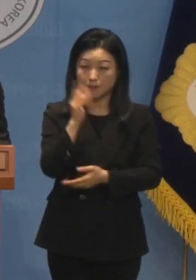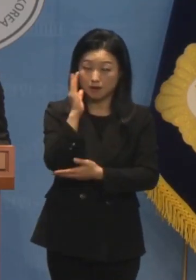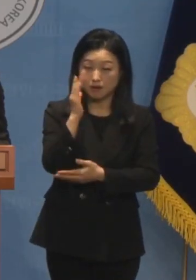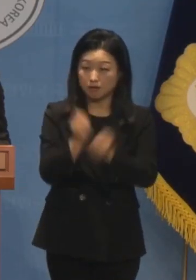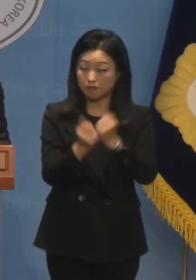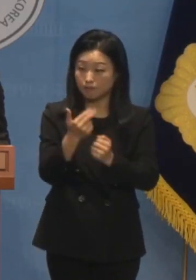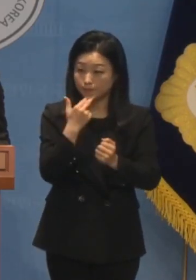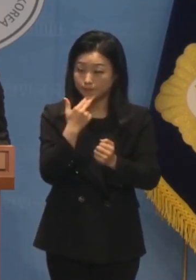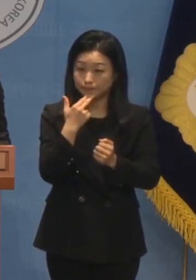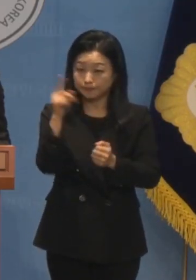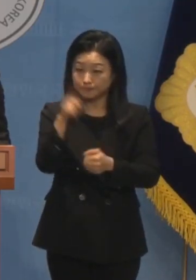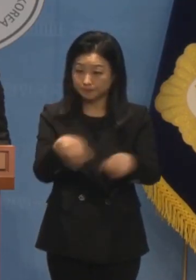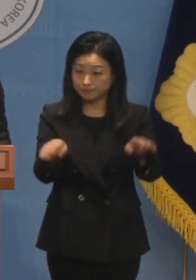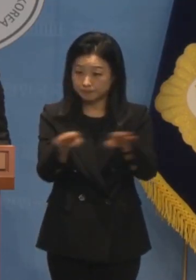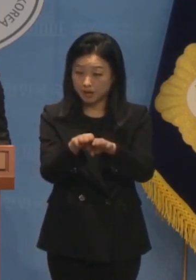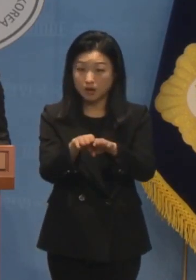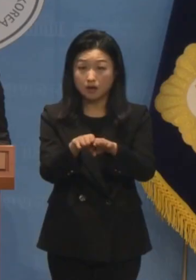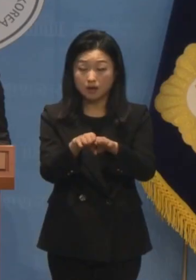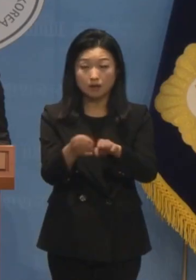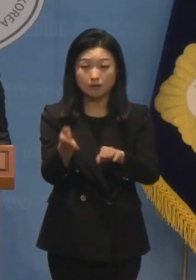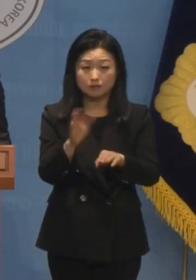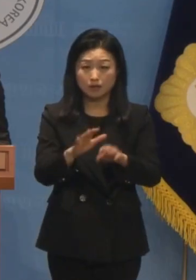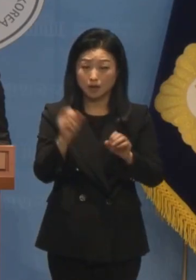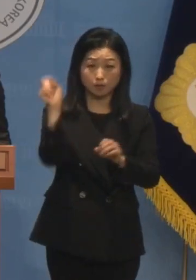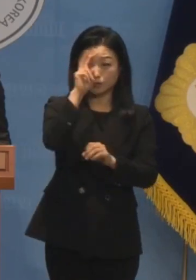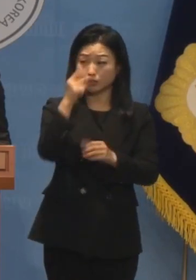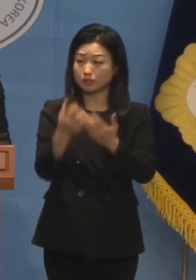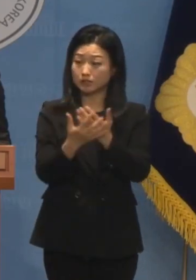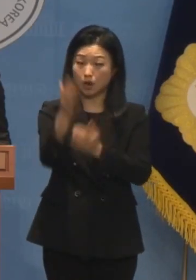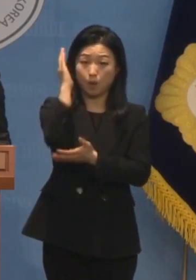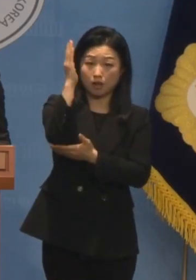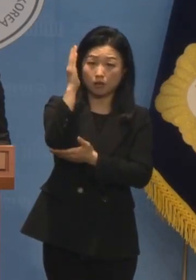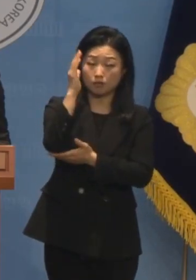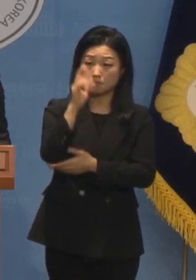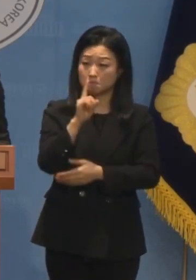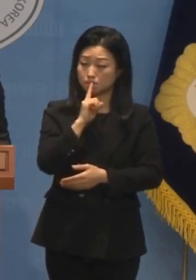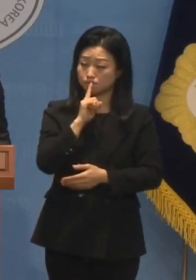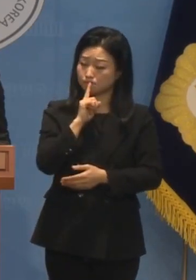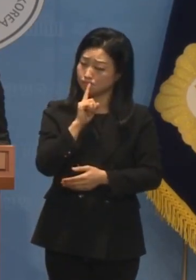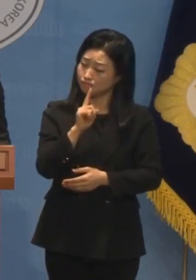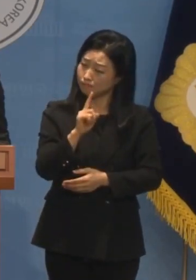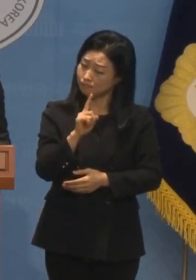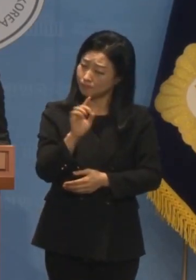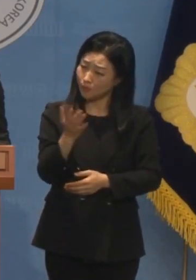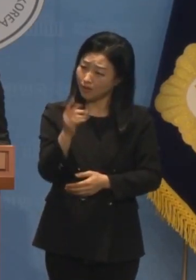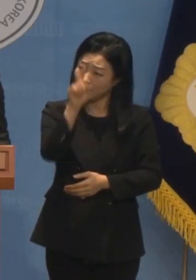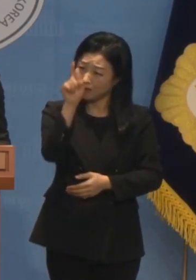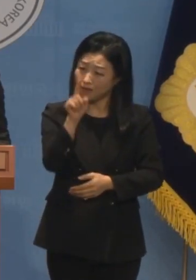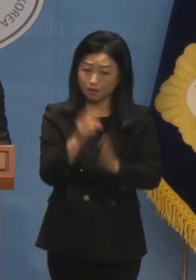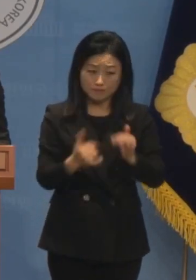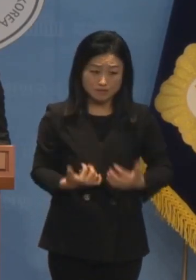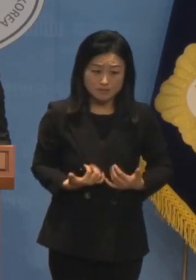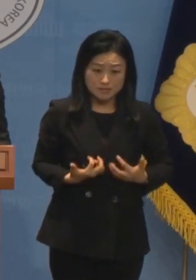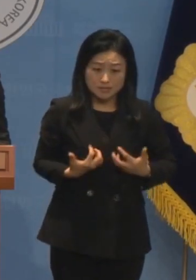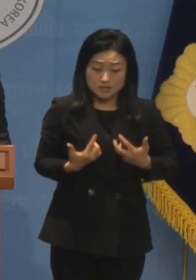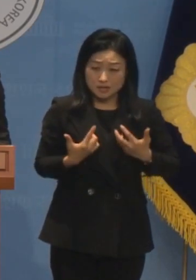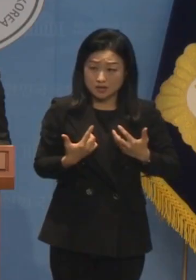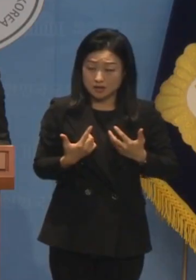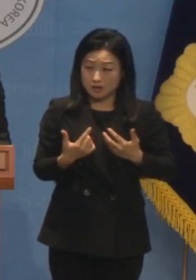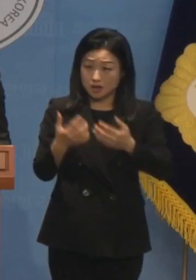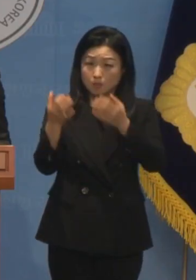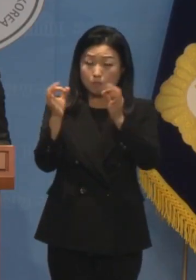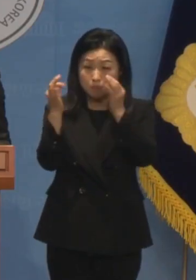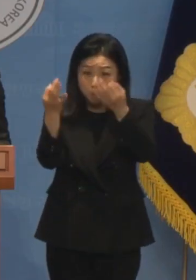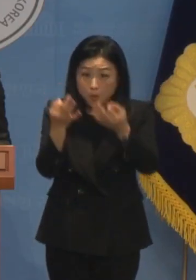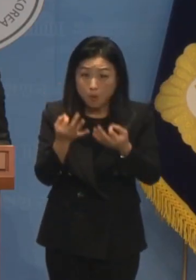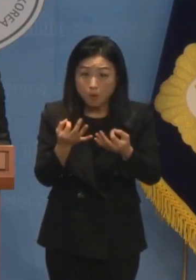뜬금없습니다. 이제라도 민심의 무서움을 깨달았습니까? 아니면 펄펄 끓어오르는 민심에